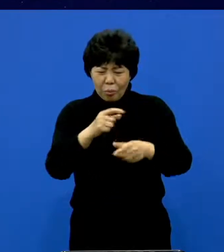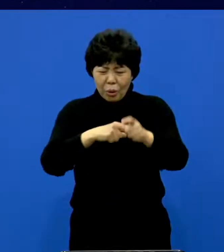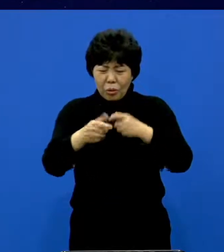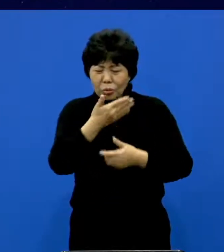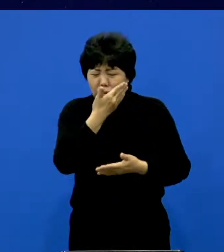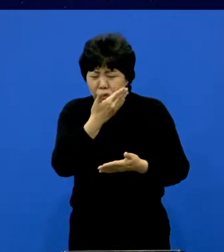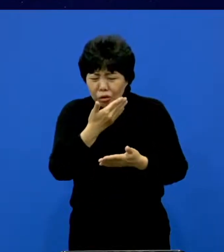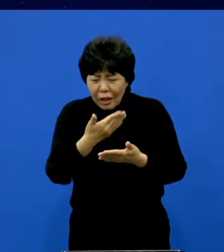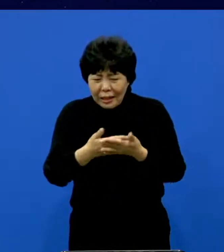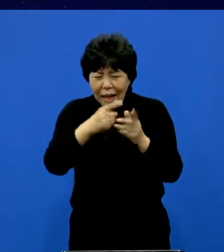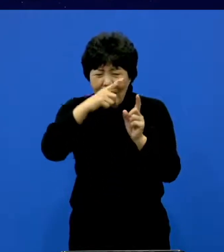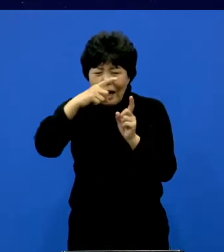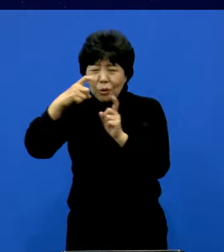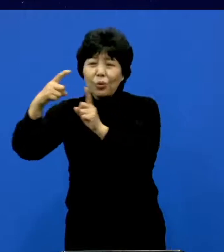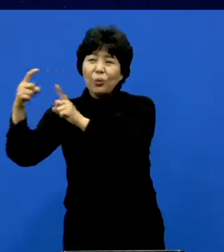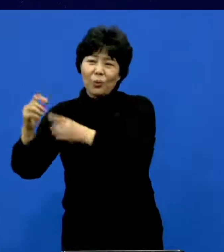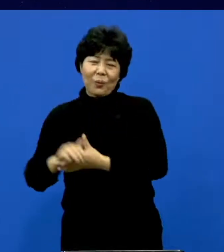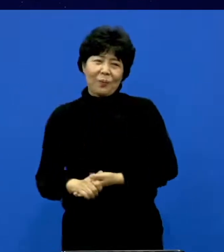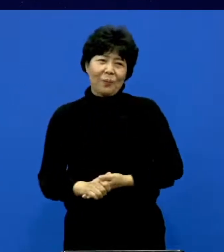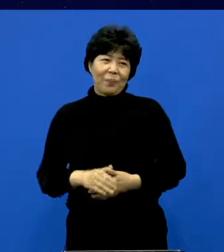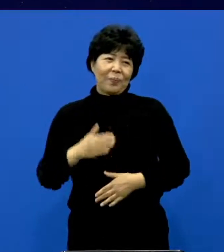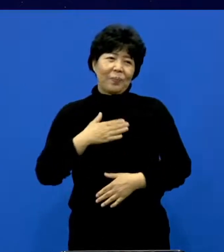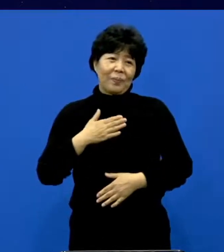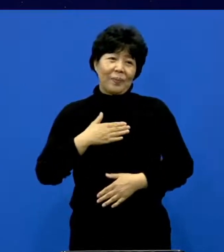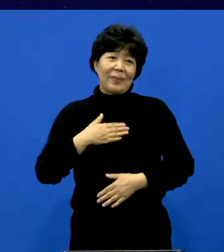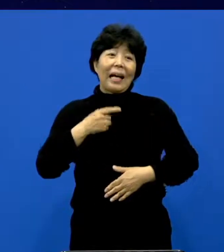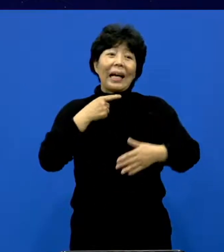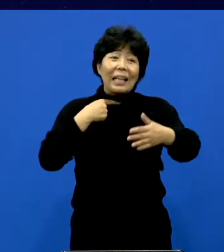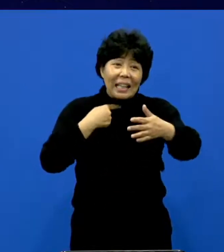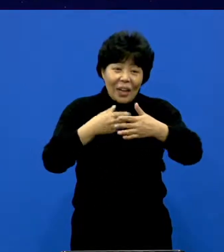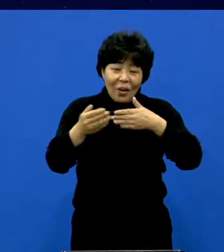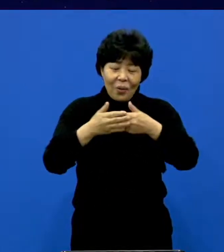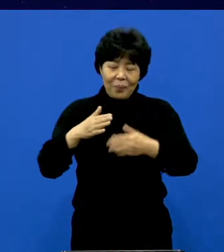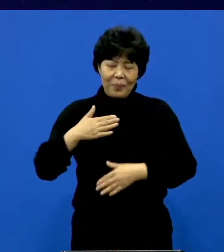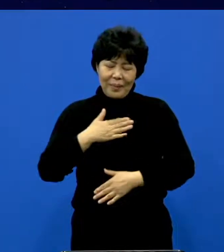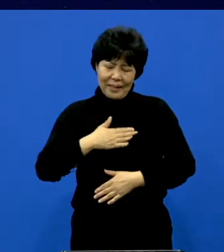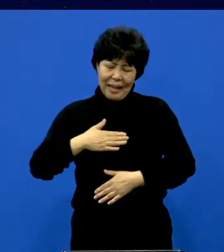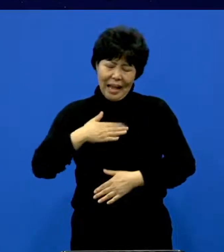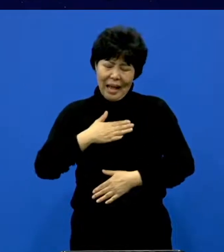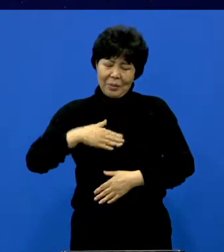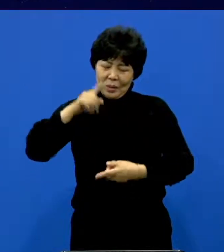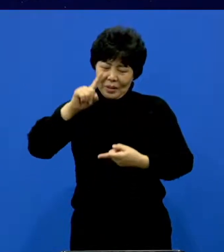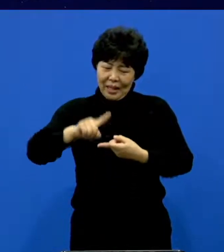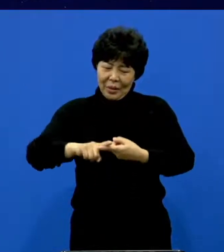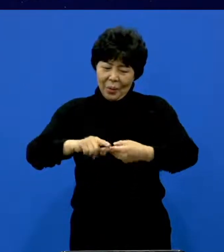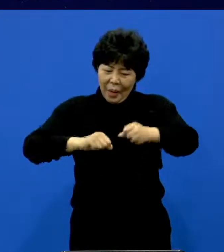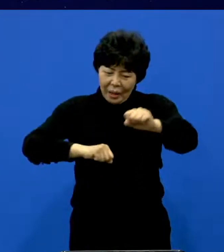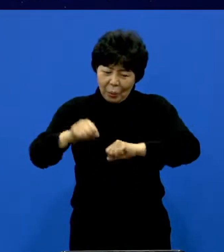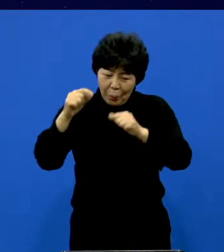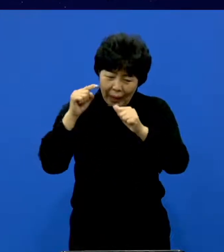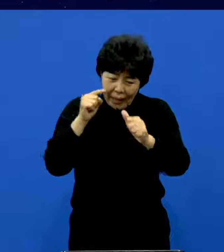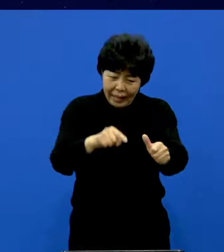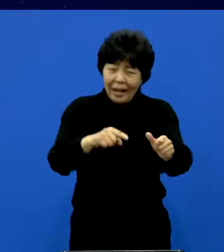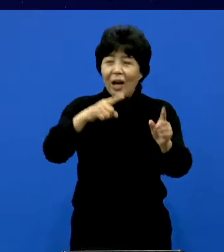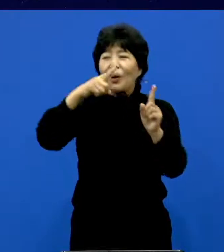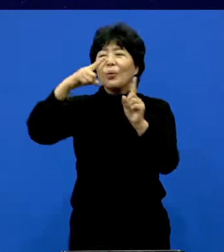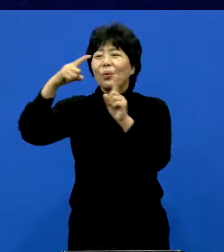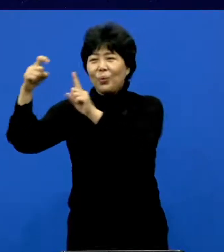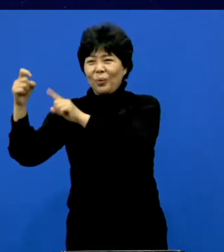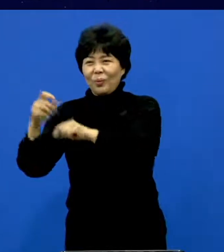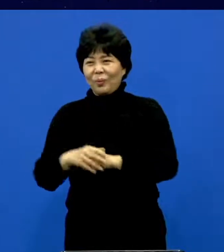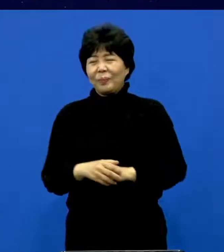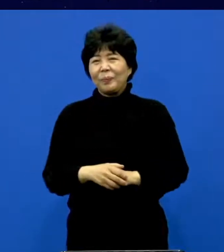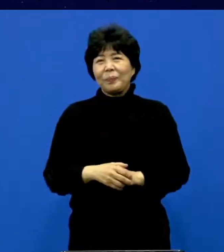이게 무슨 얘기예요? 자신의 경험, 자신의 감정에 따라 행동하라는 거예요. 그럼 매일 전쟁터가